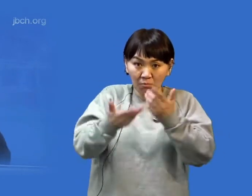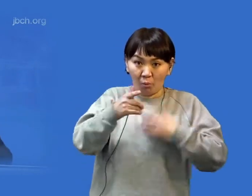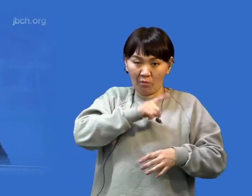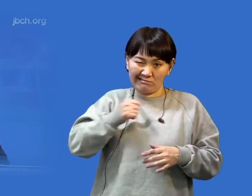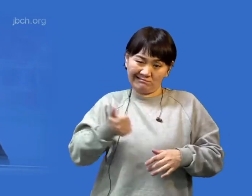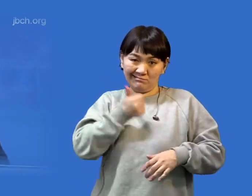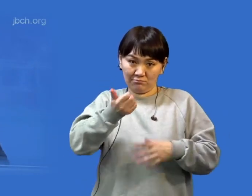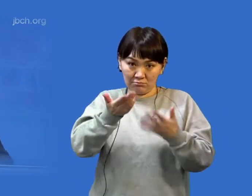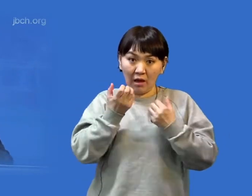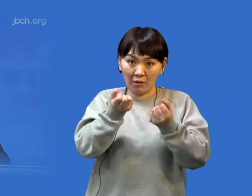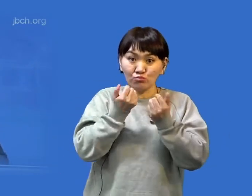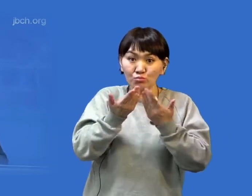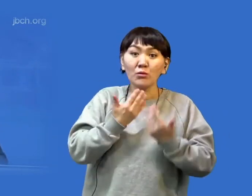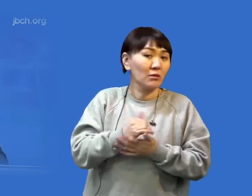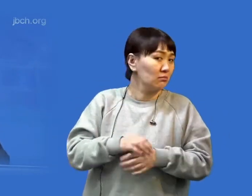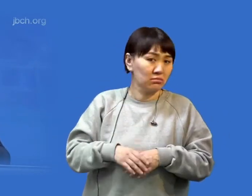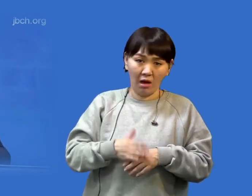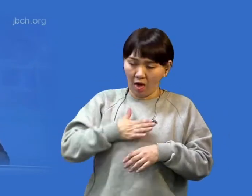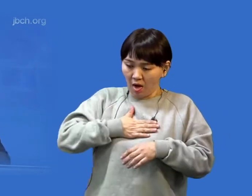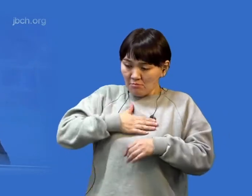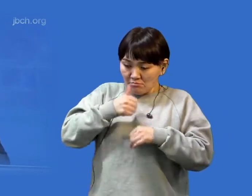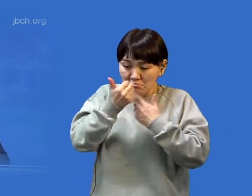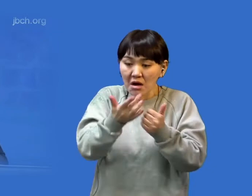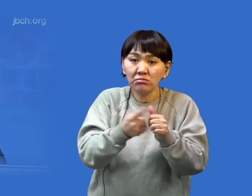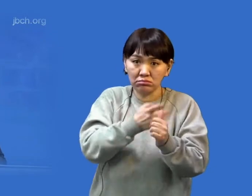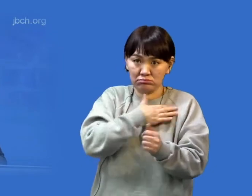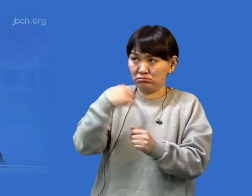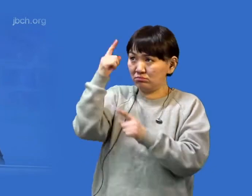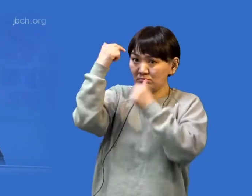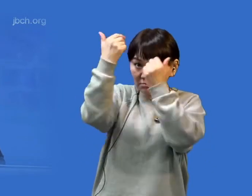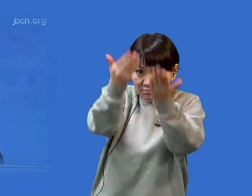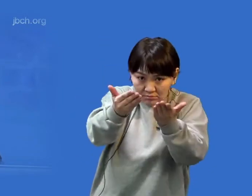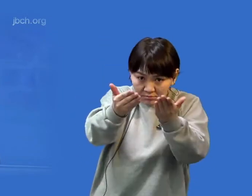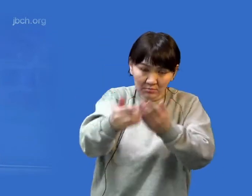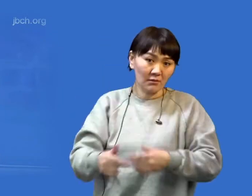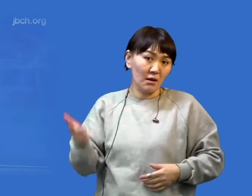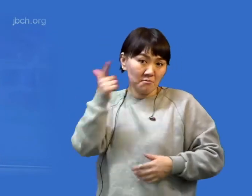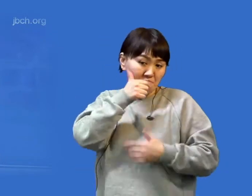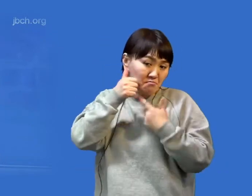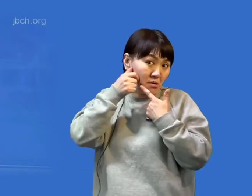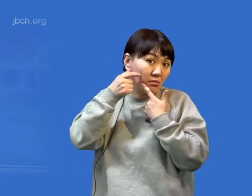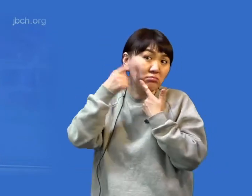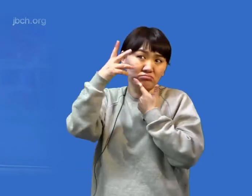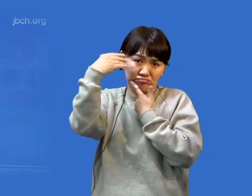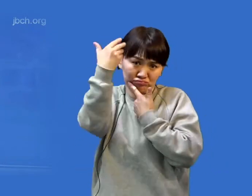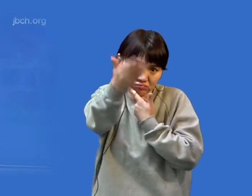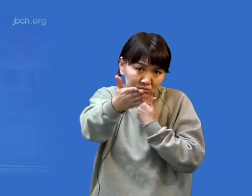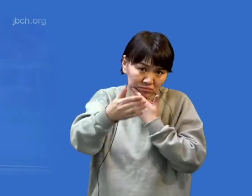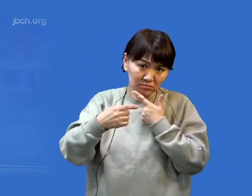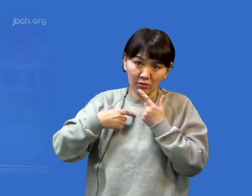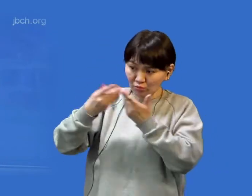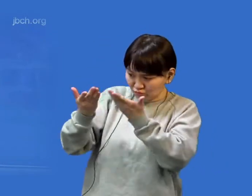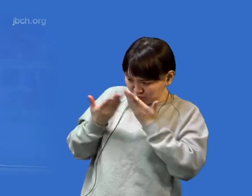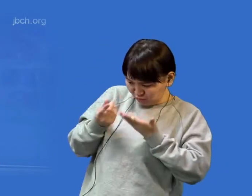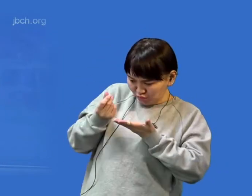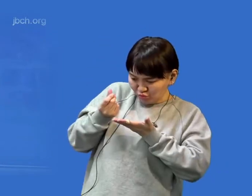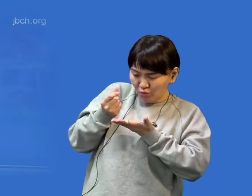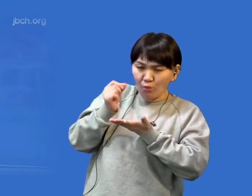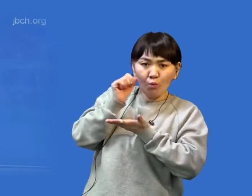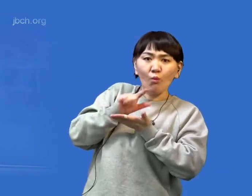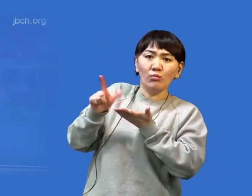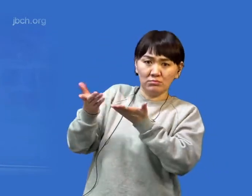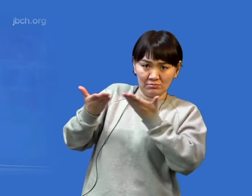эзэн өгсөн, энэ биеийг мань хүртэл эзэн өгсөн үнтэйгээр худалдаад авчглаа. Миний энэ эрүүл